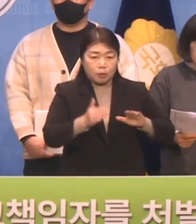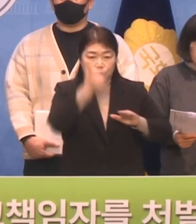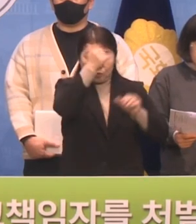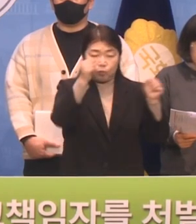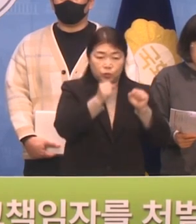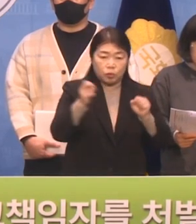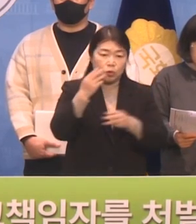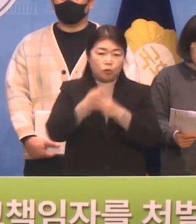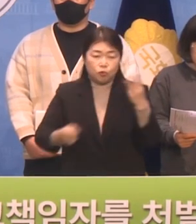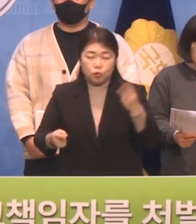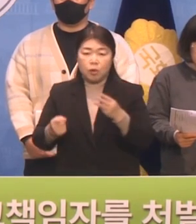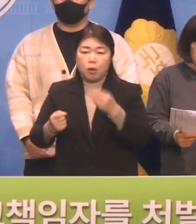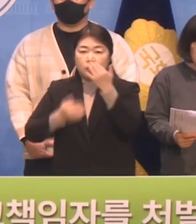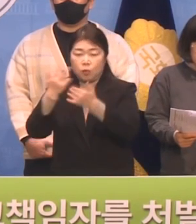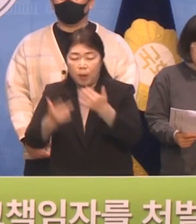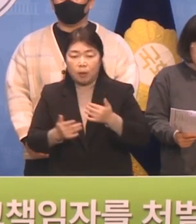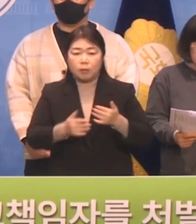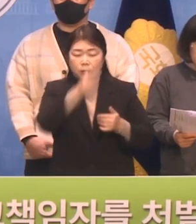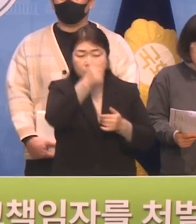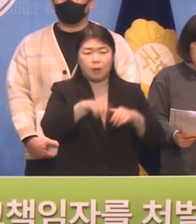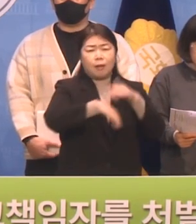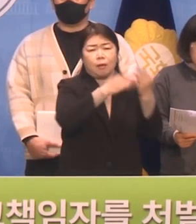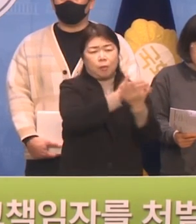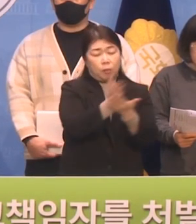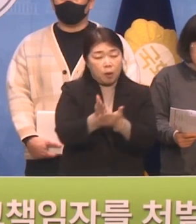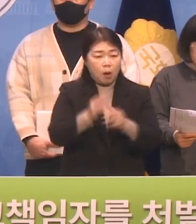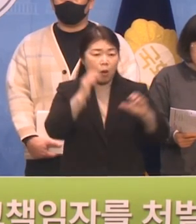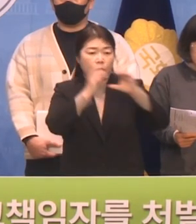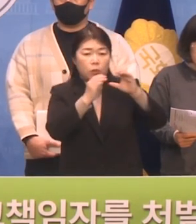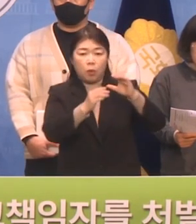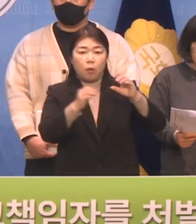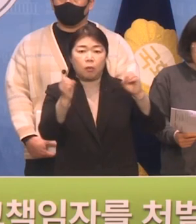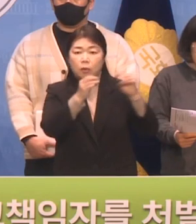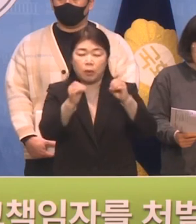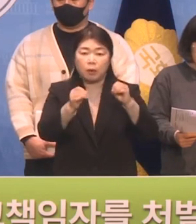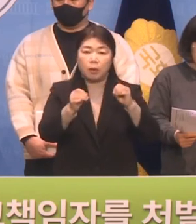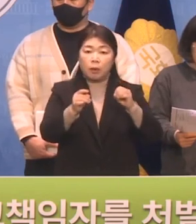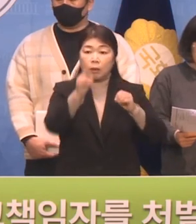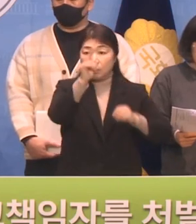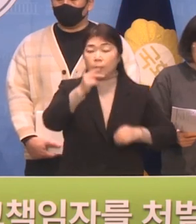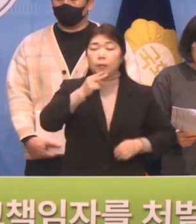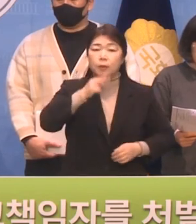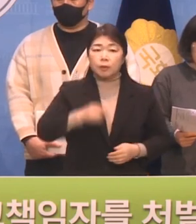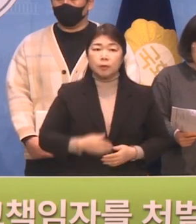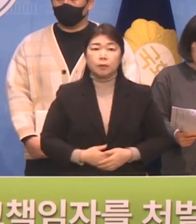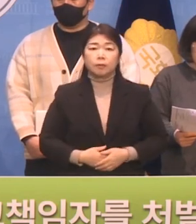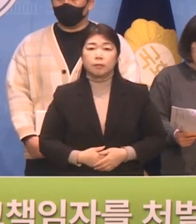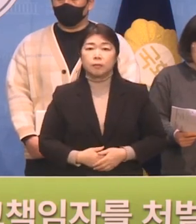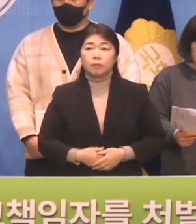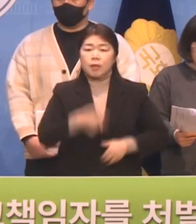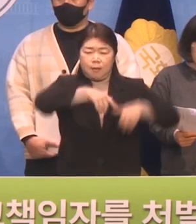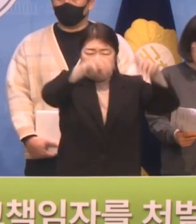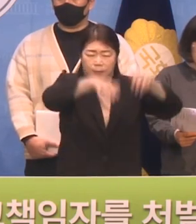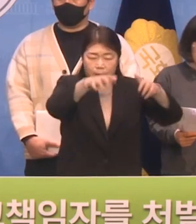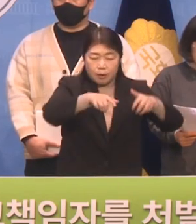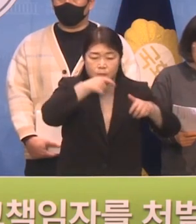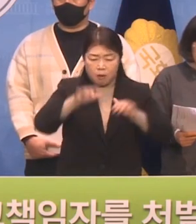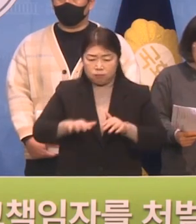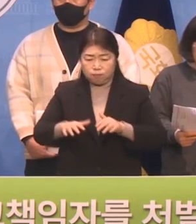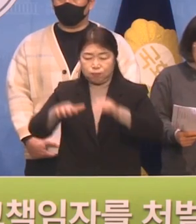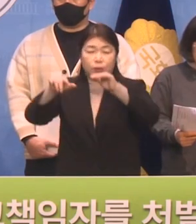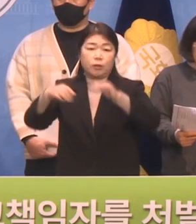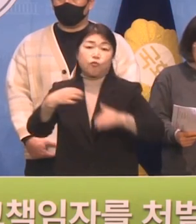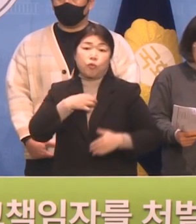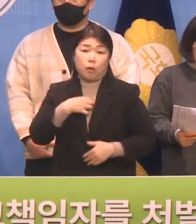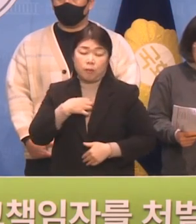청주시, 소방, 경찰 간의 필수적인 소통 및 유기적 대응체계도 없었다. 폭우와 홍수로 인한